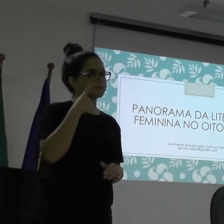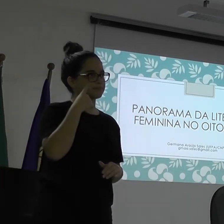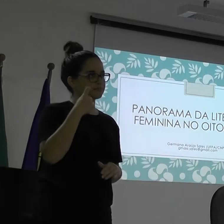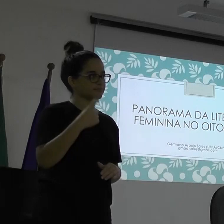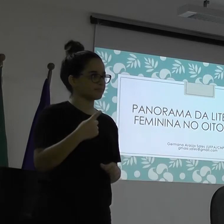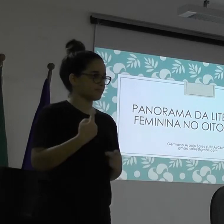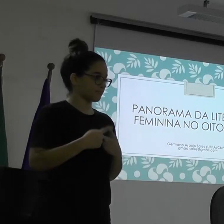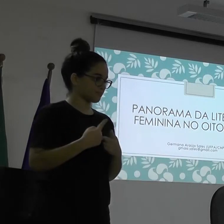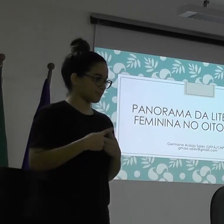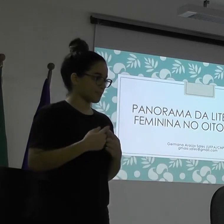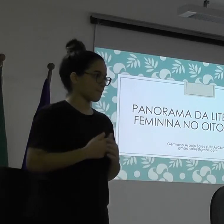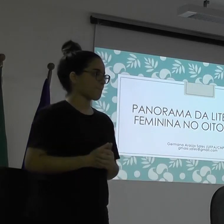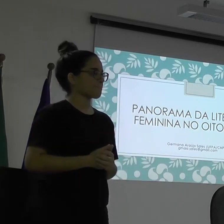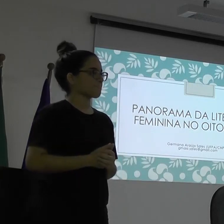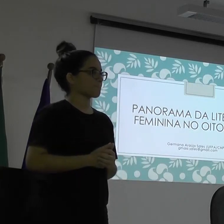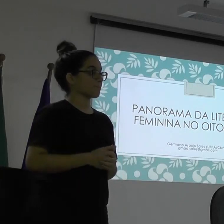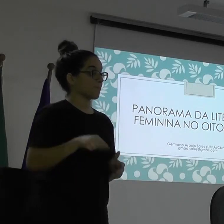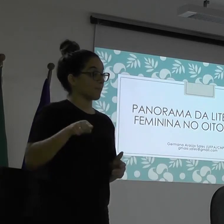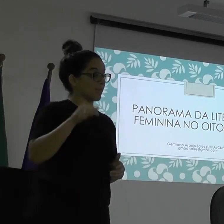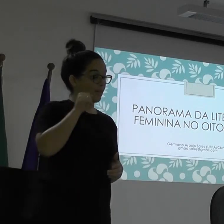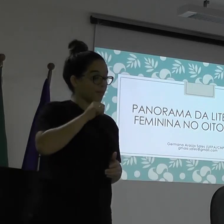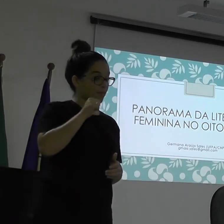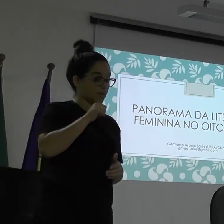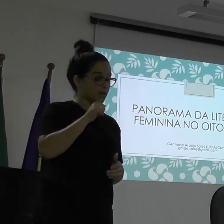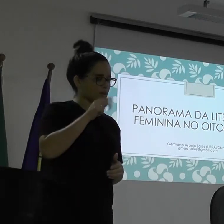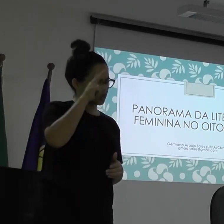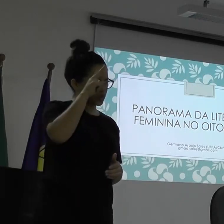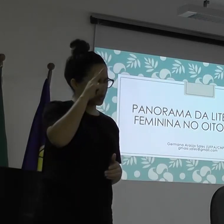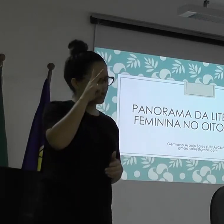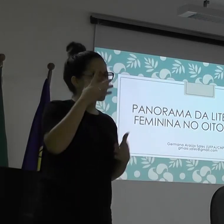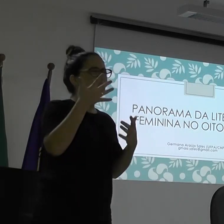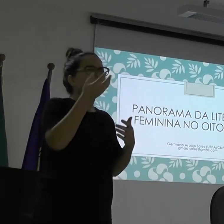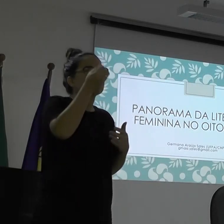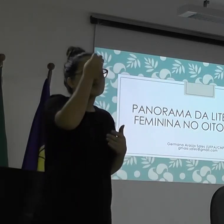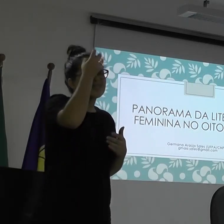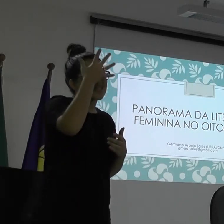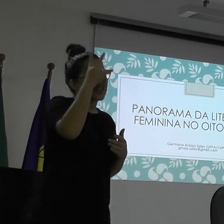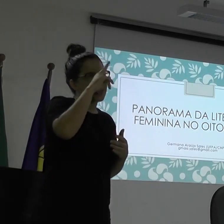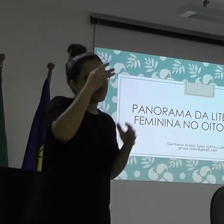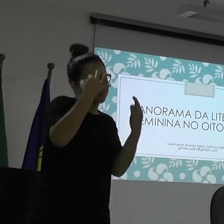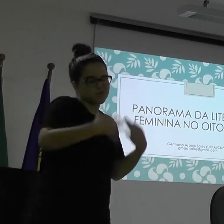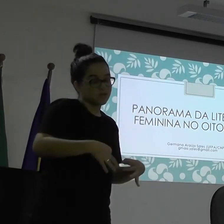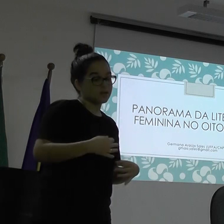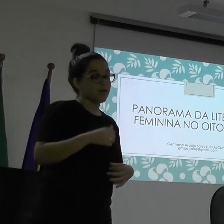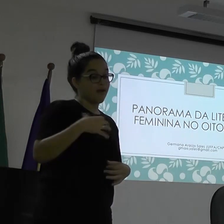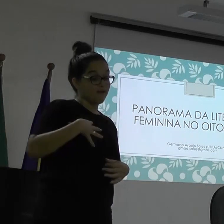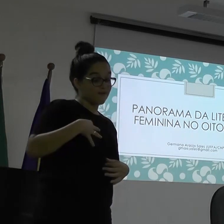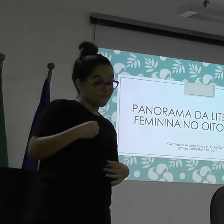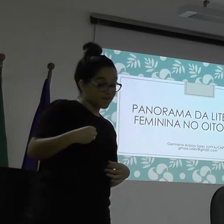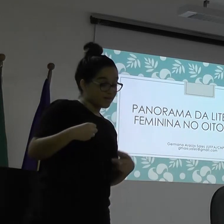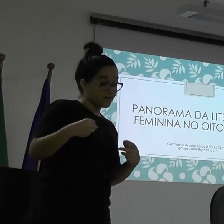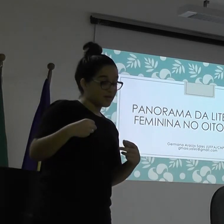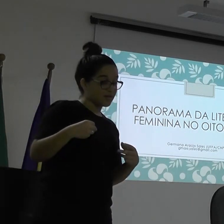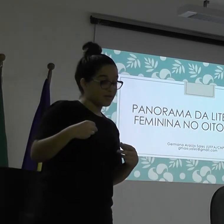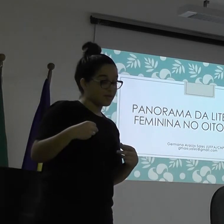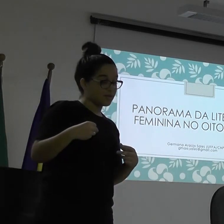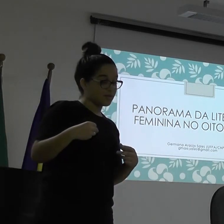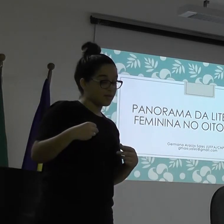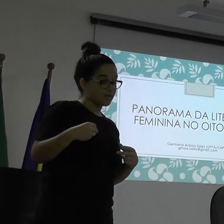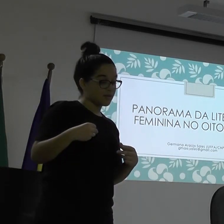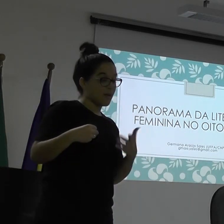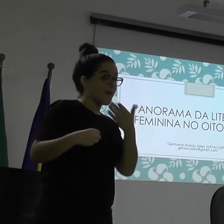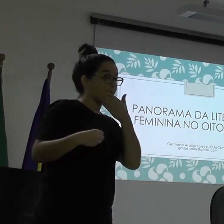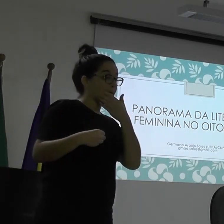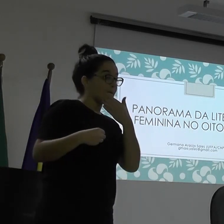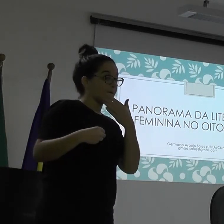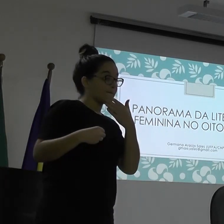interessante porque ela era filha, eu nem me lembro direito, mas parece que é assim, ela era filha de brasileira, nascida